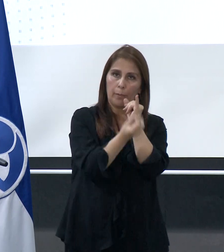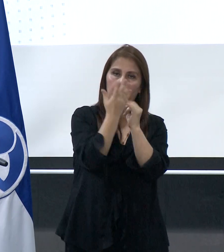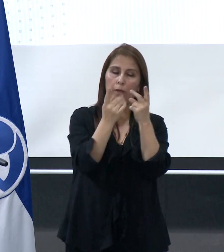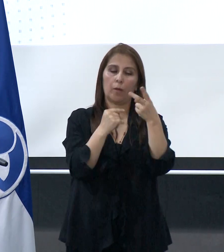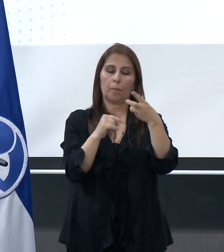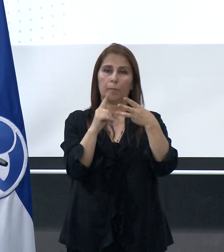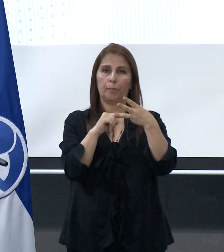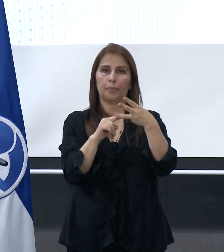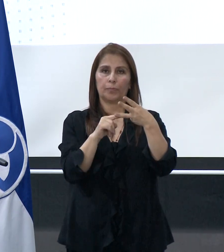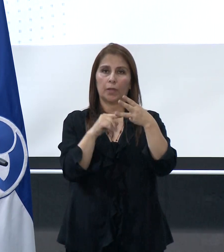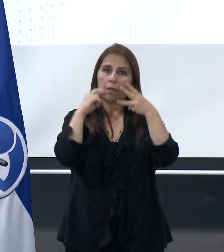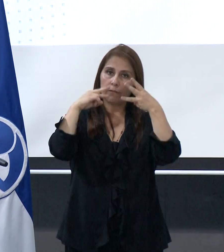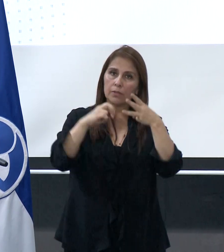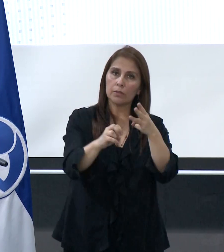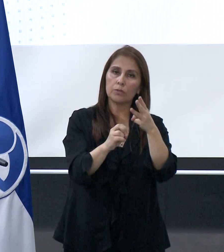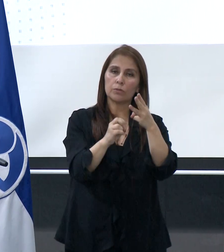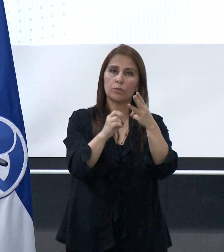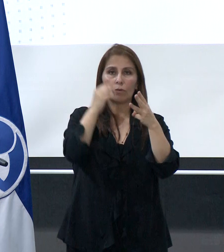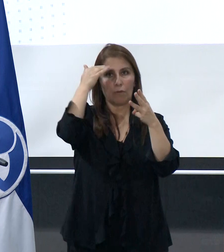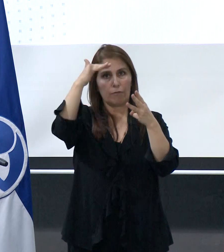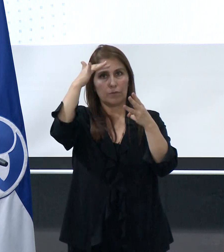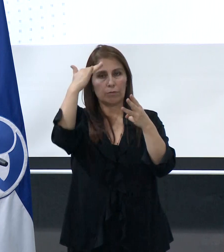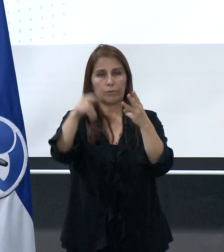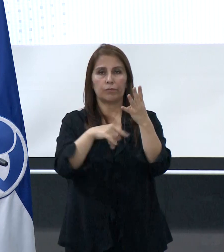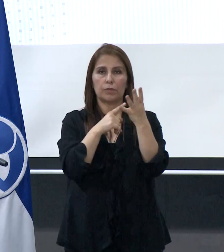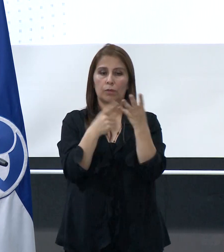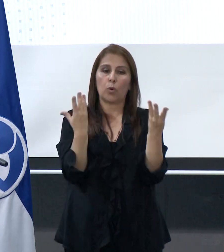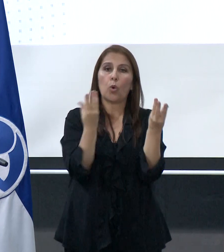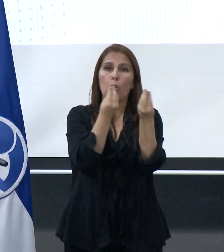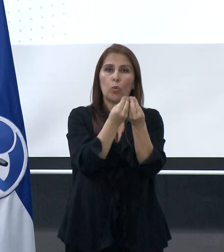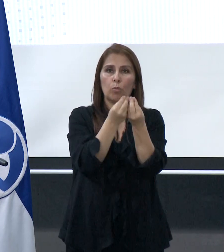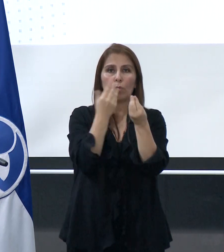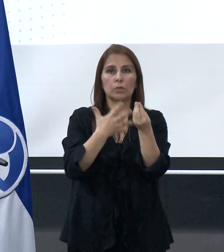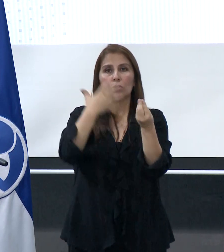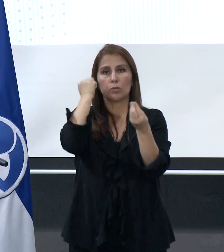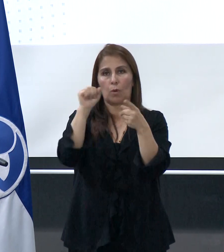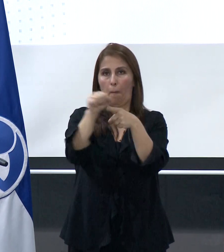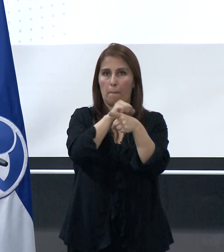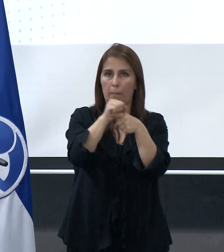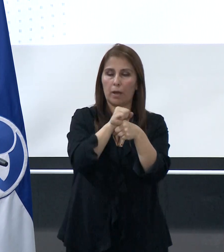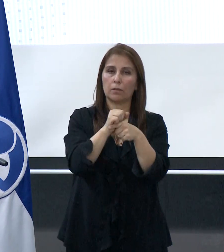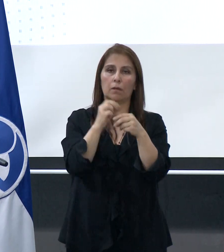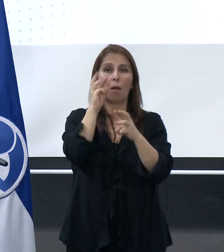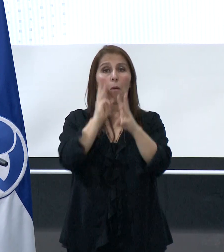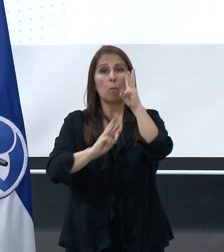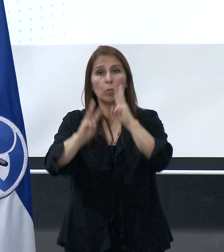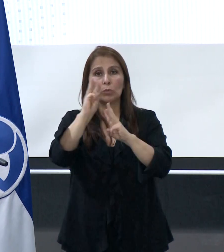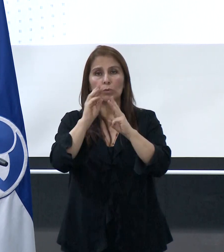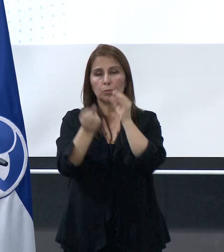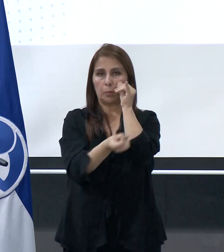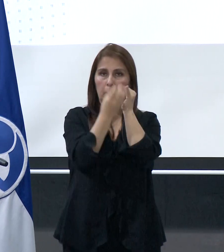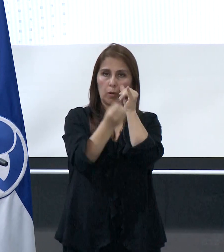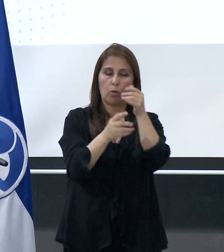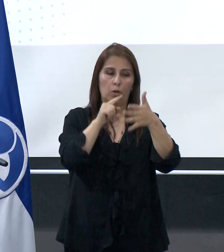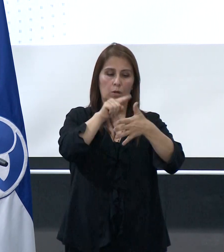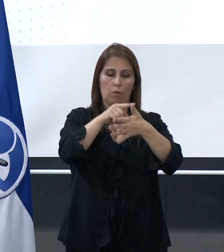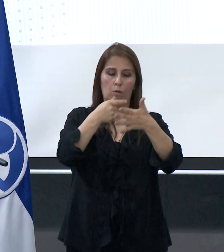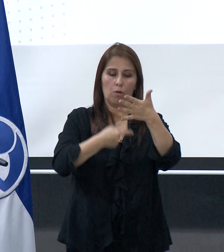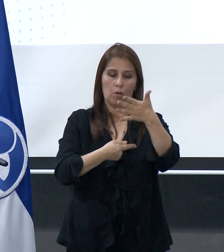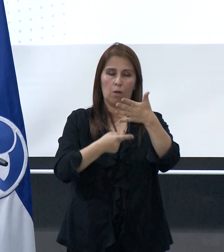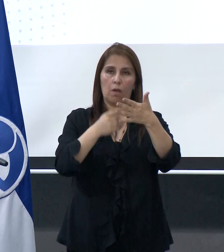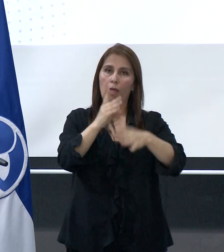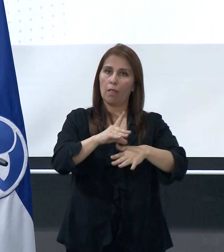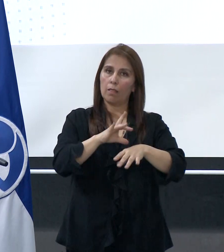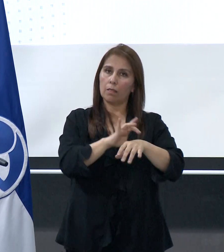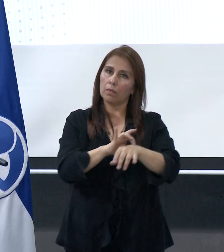de investigación de filosofía enseñanza de la filosofía del grupo de historia de la práctica pedagógica el museo pedagógico el doctorado interinstitucional